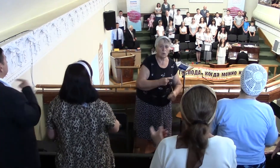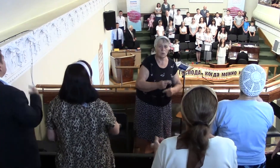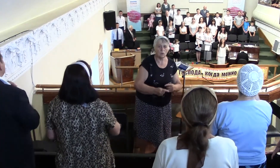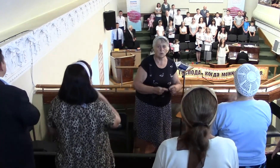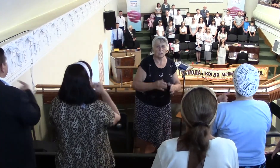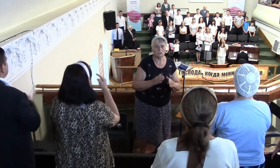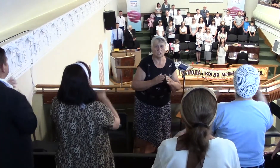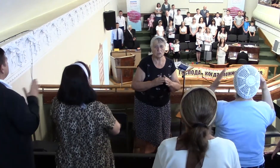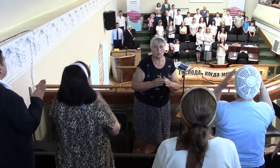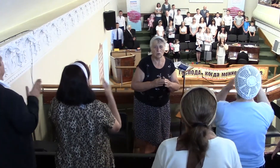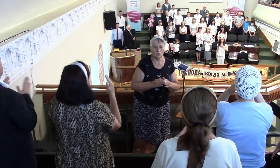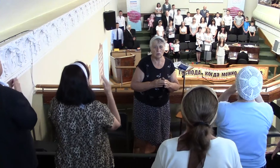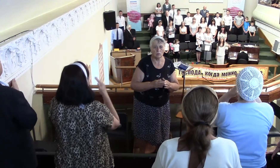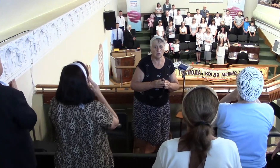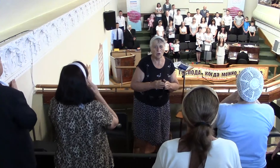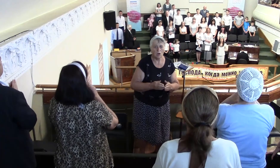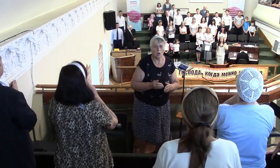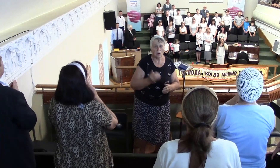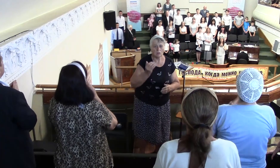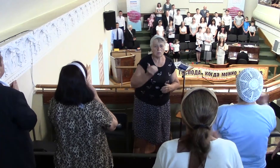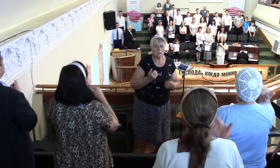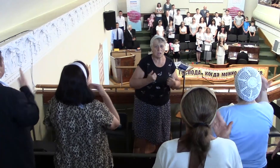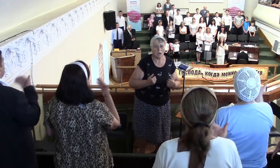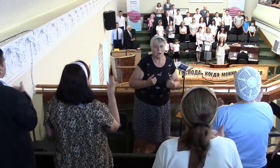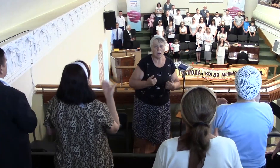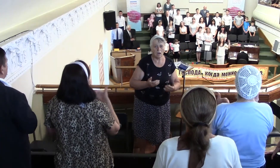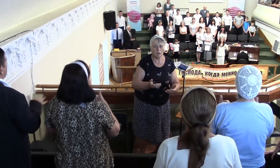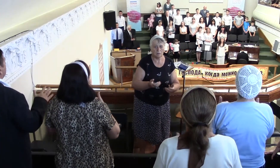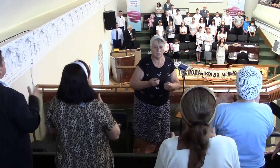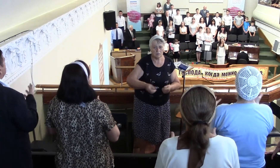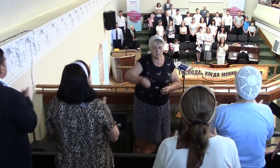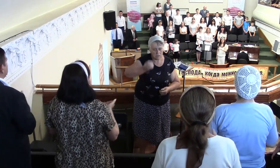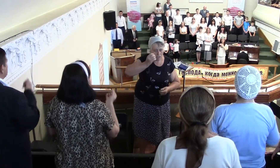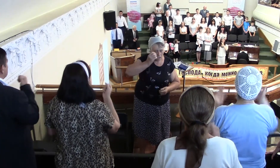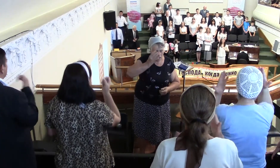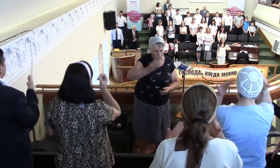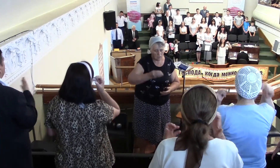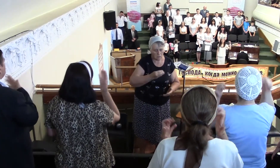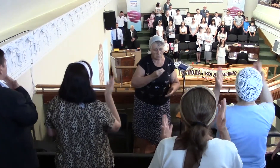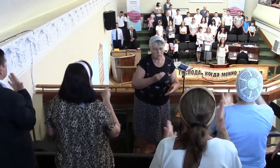Thank you.